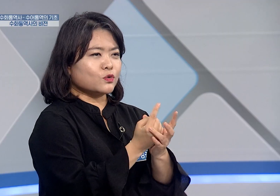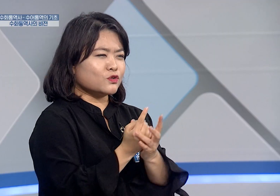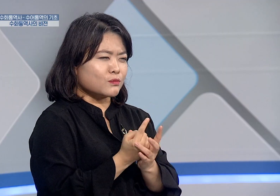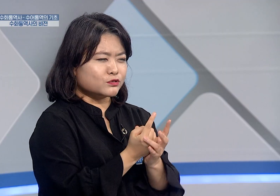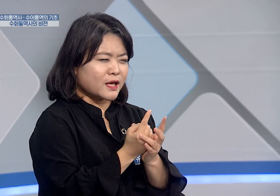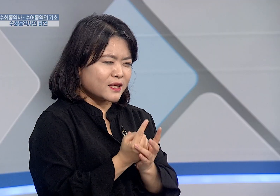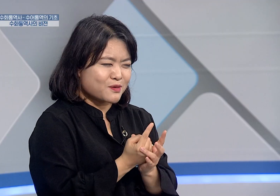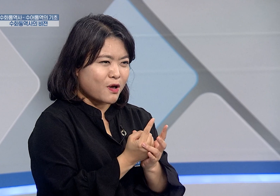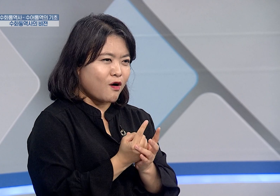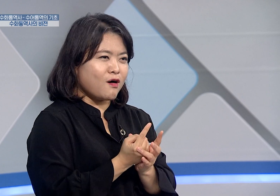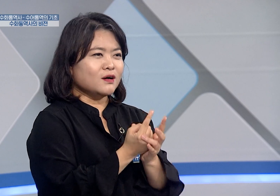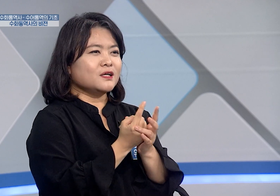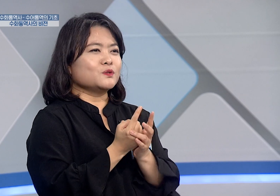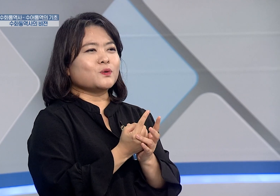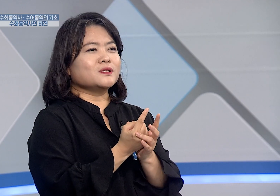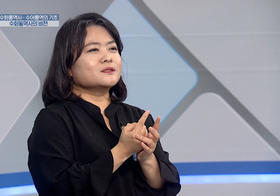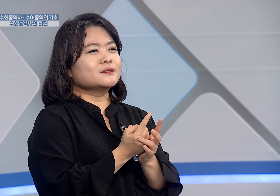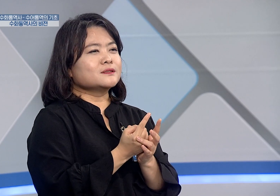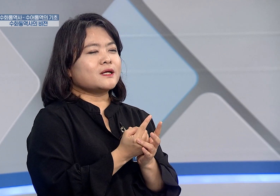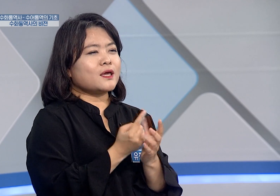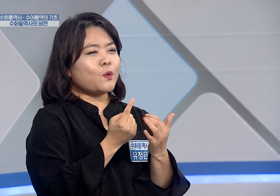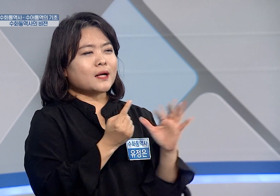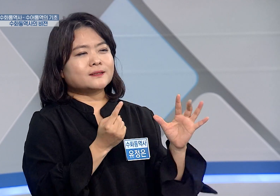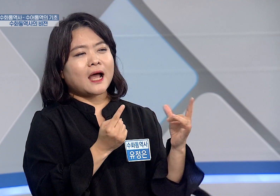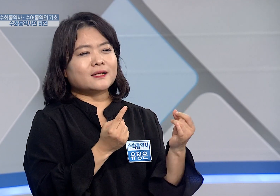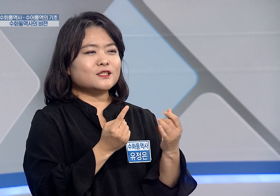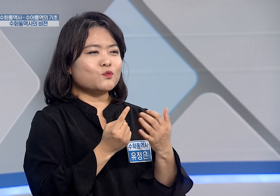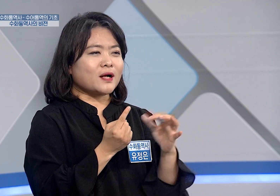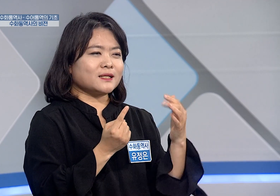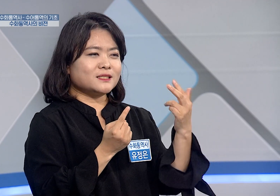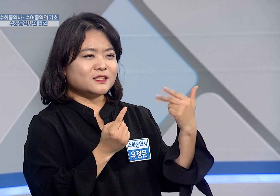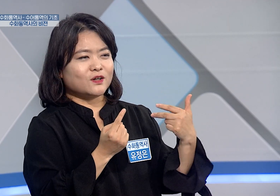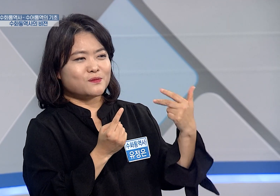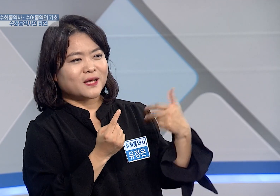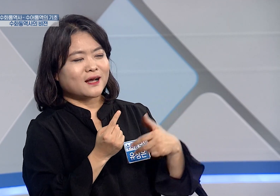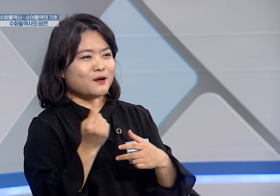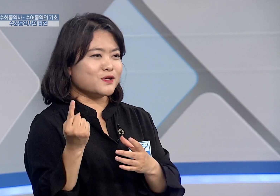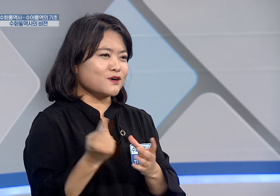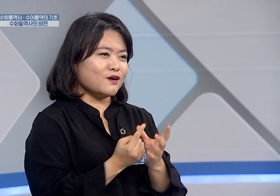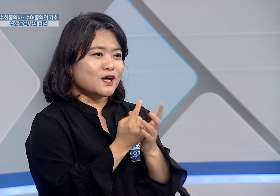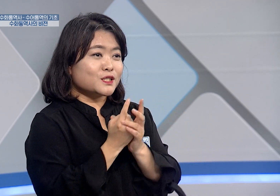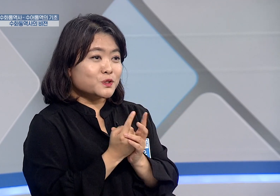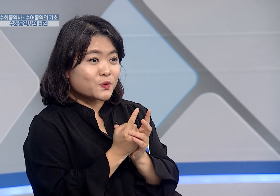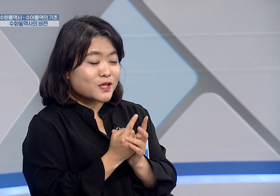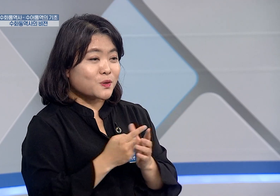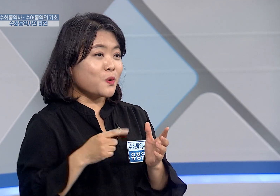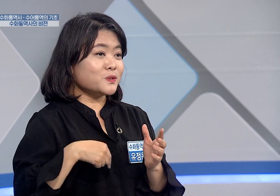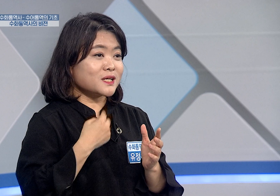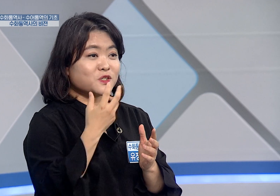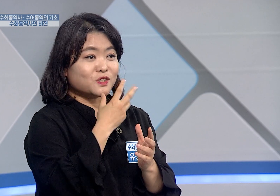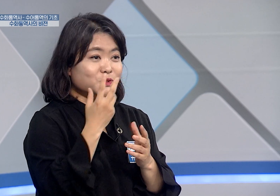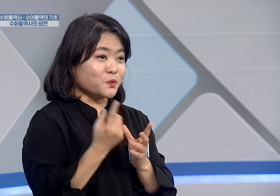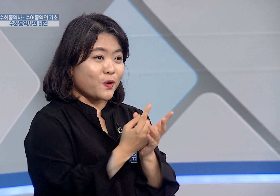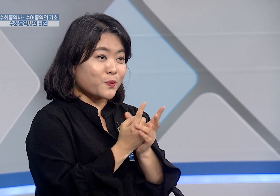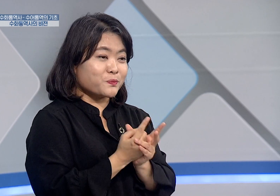농인들과 부대끼며 농인들에게 왕따 아닌 왕따 시선을 받아가면서 그 속에서 혼자 청인으로